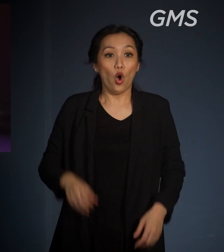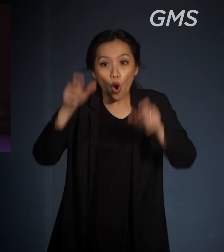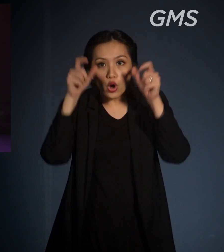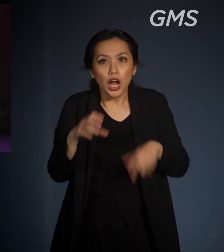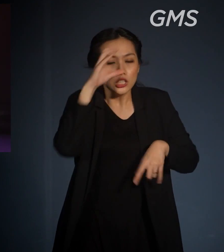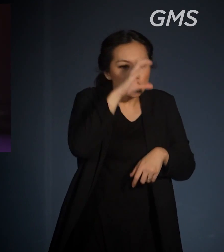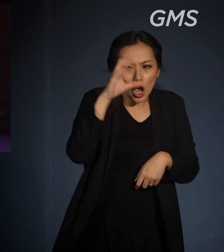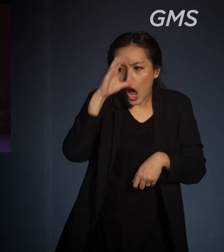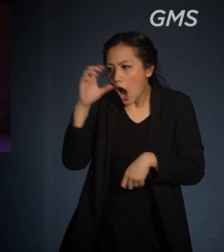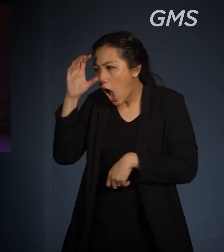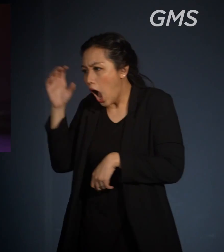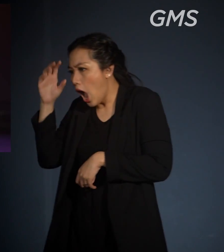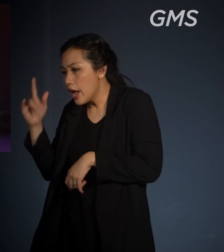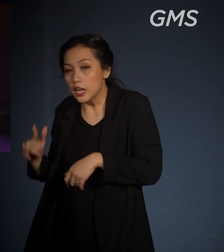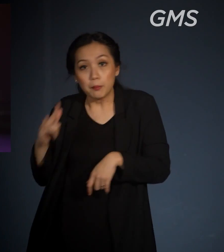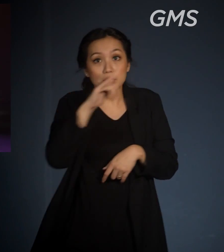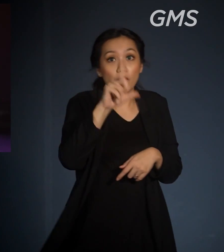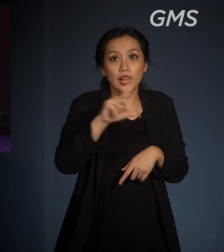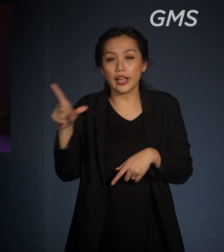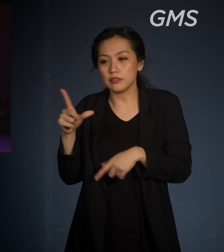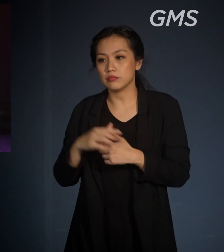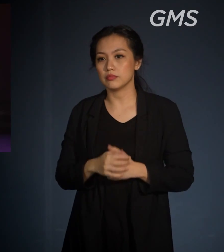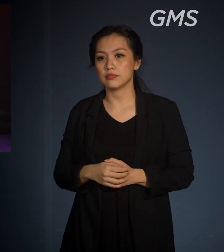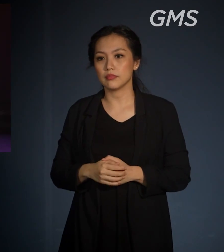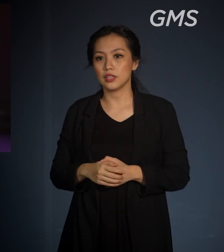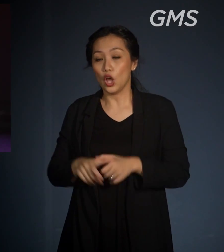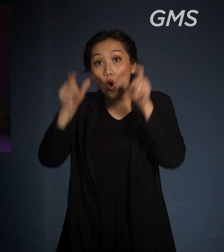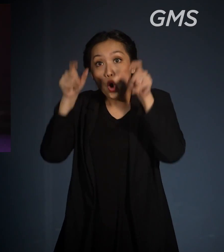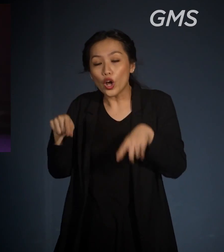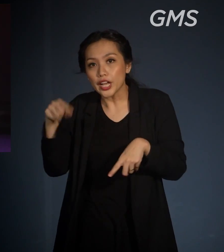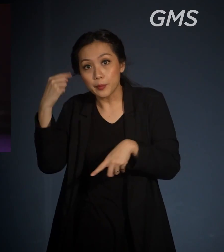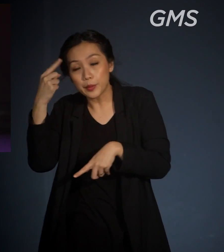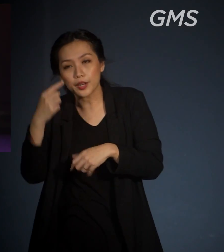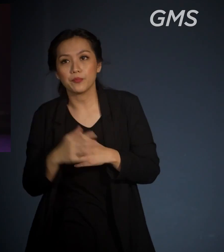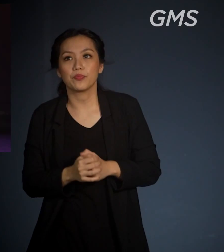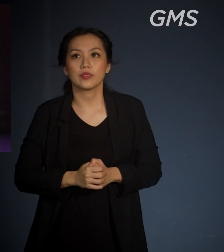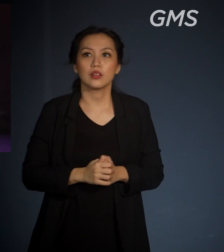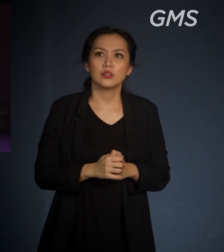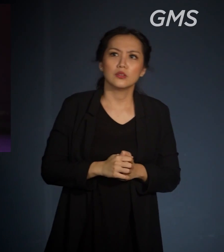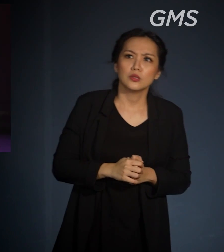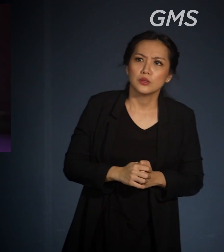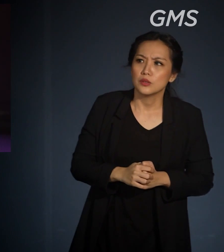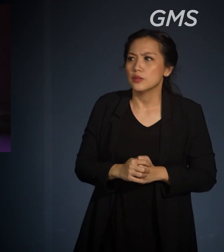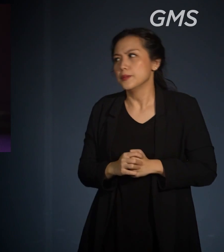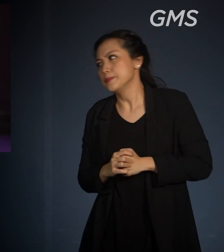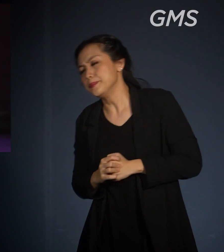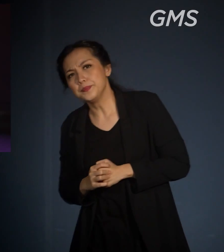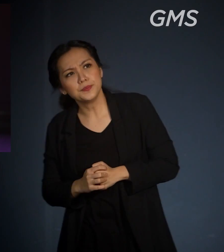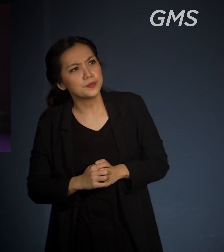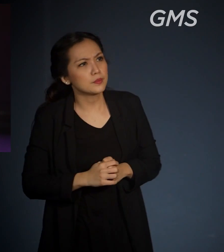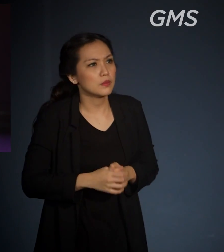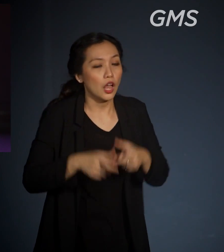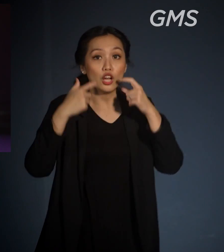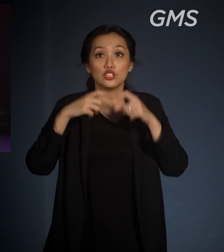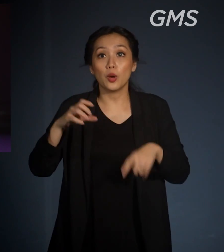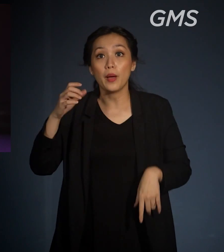dia berpikir-pikir waktu sementara dia terdampar bersama dengan orang yang lain, dia berpikir-pikir. Akhirnya dia coba telepon temannya, lalu dia